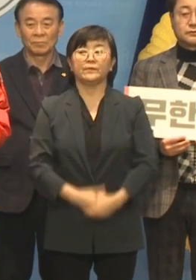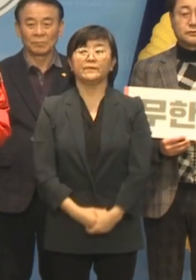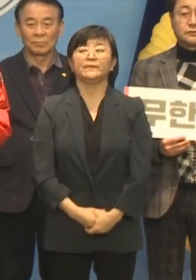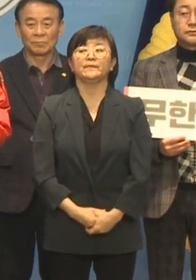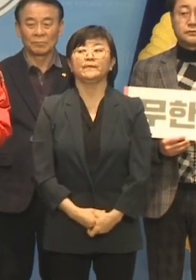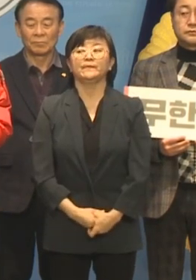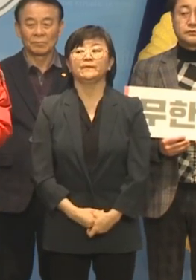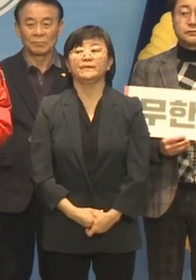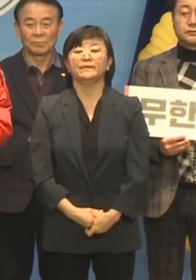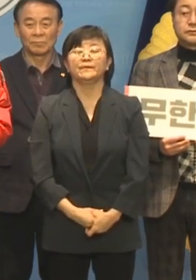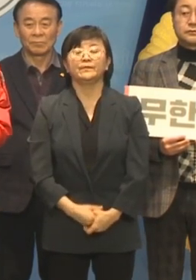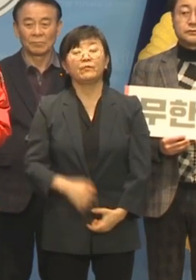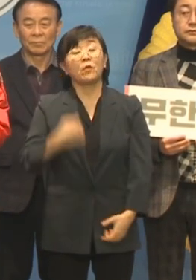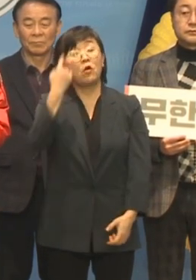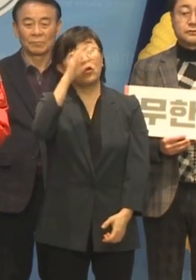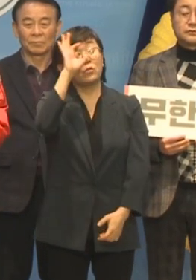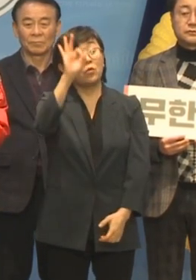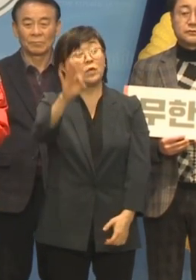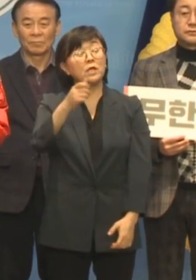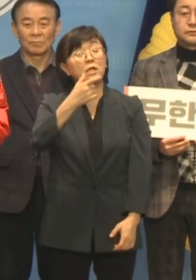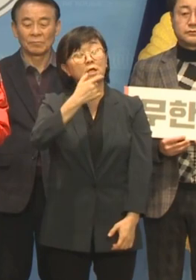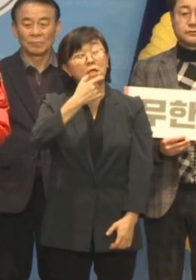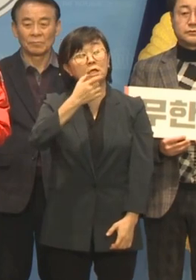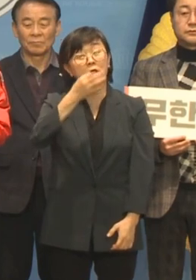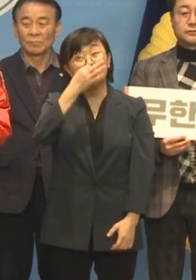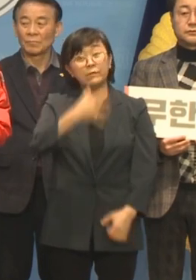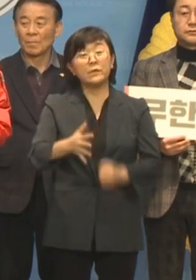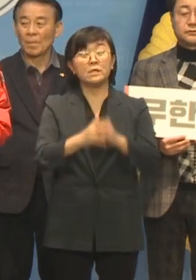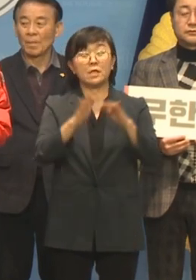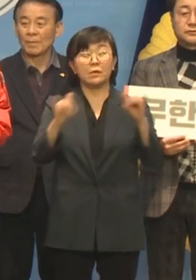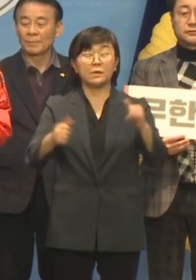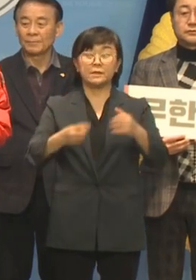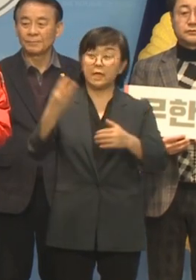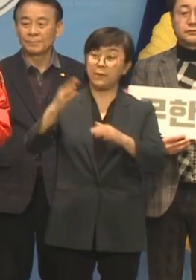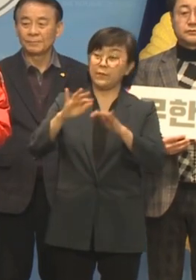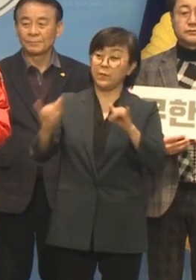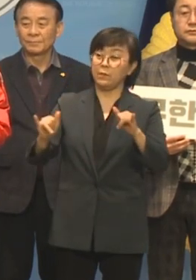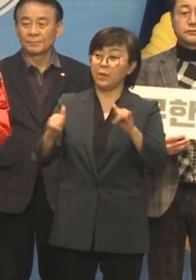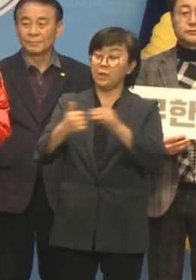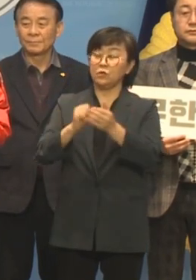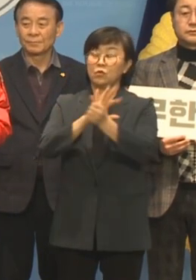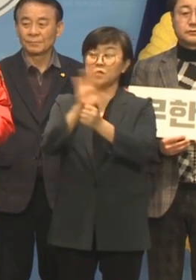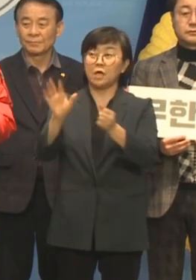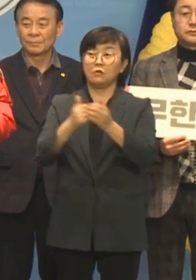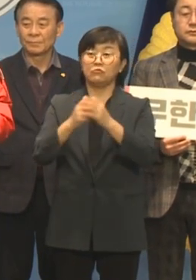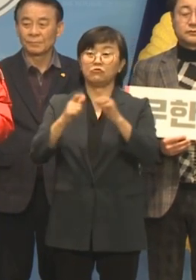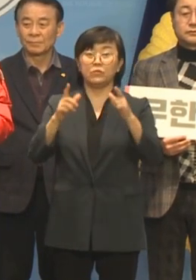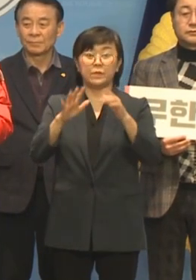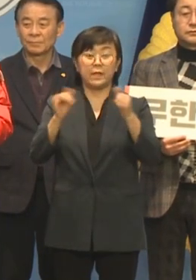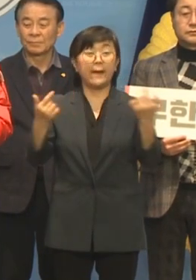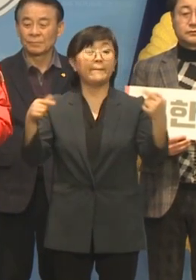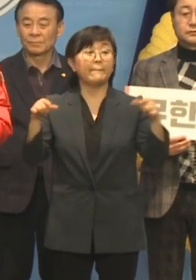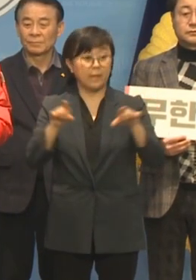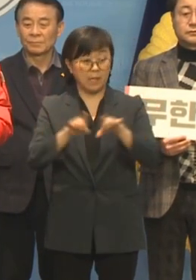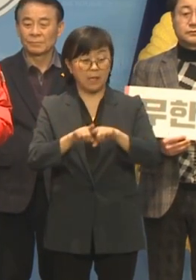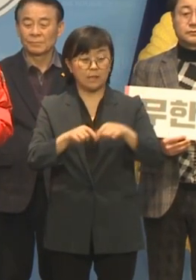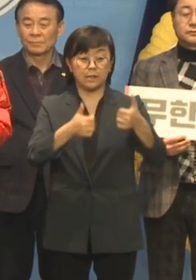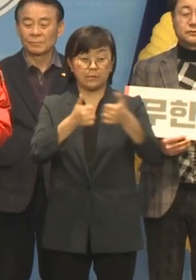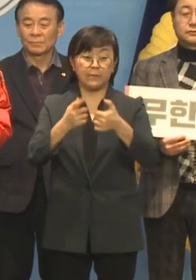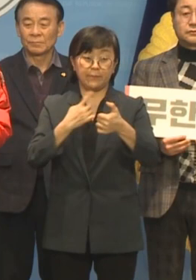인정받아왔습니다. 얼굴 한번 보기 힘든 은둔왕과 3,000명 동작 구민의 애환을 함께한